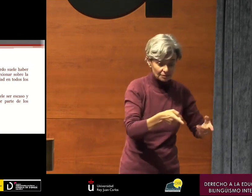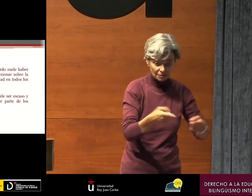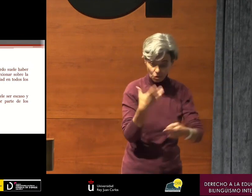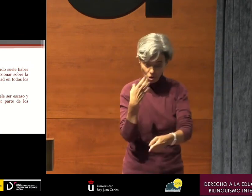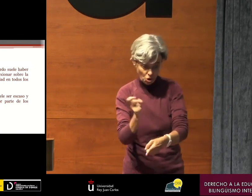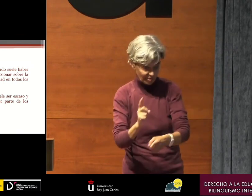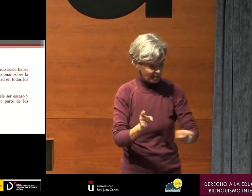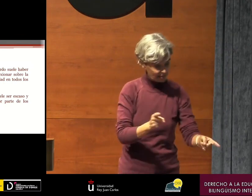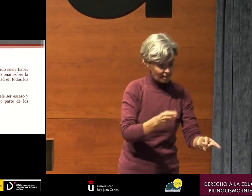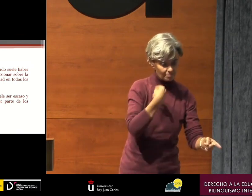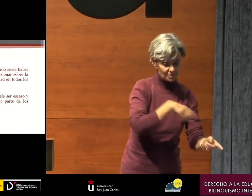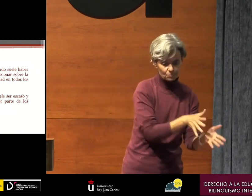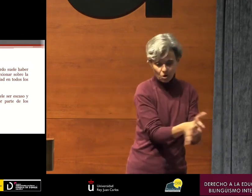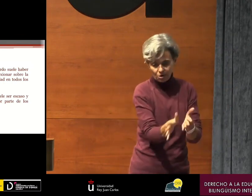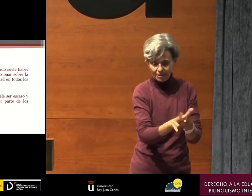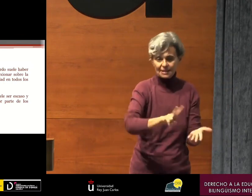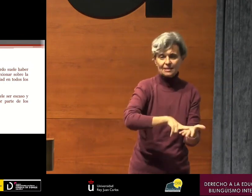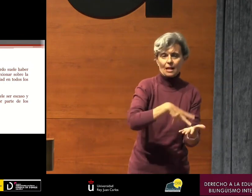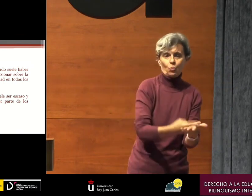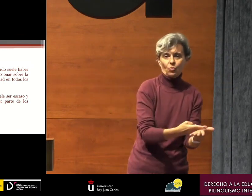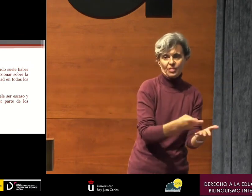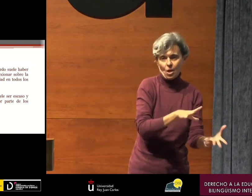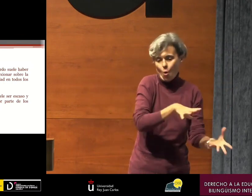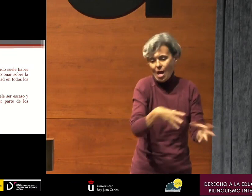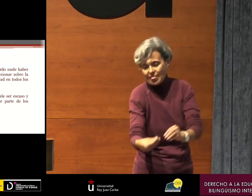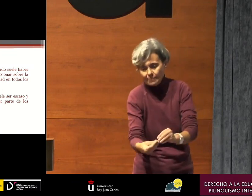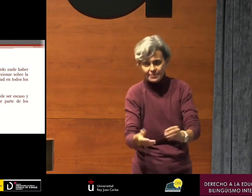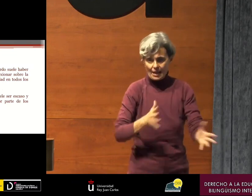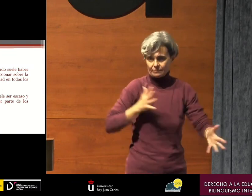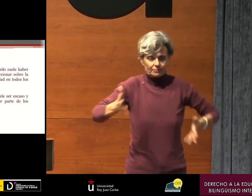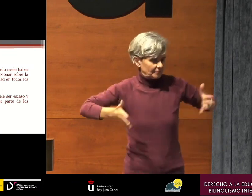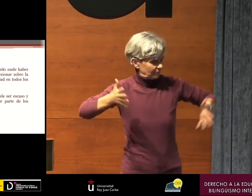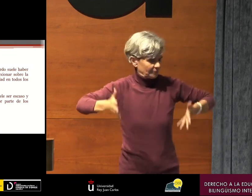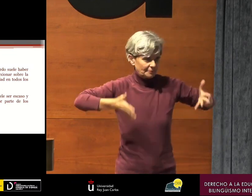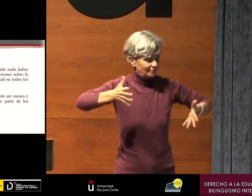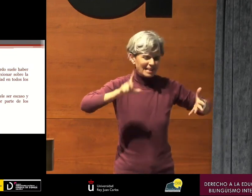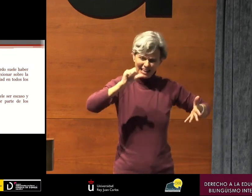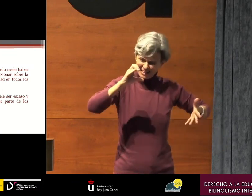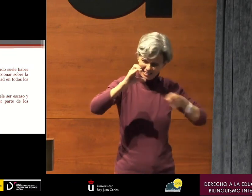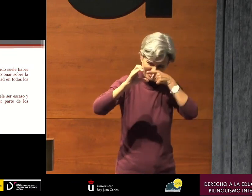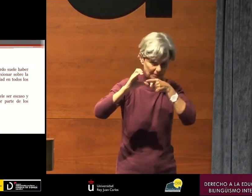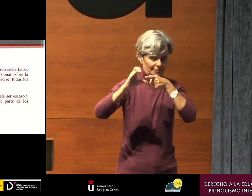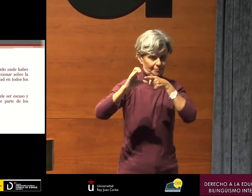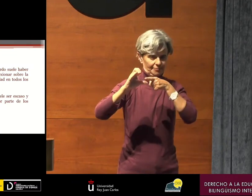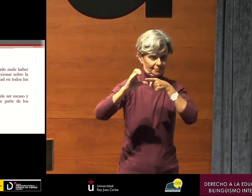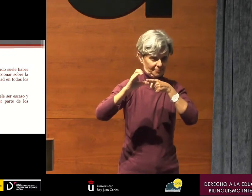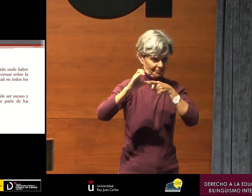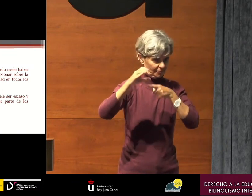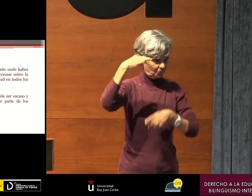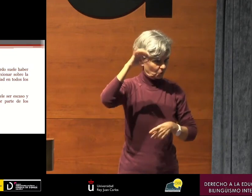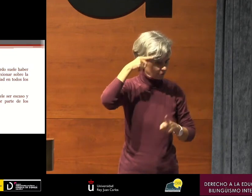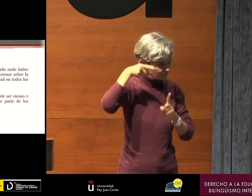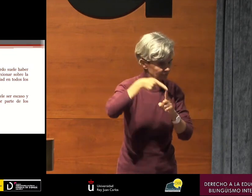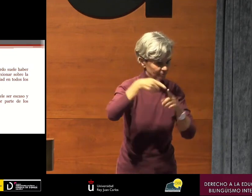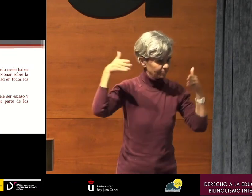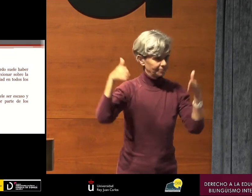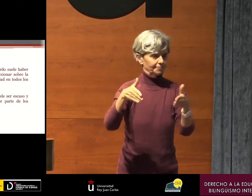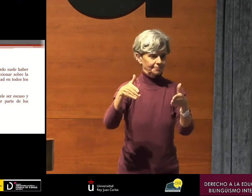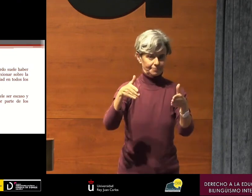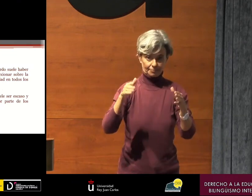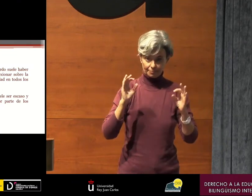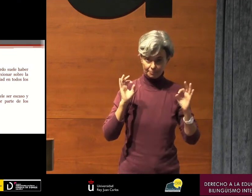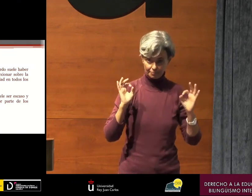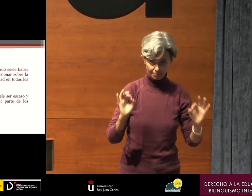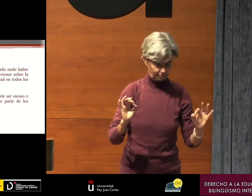de que no me entiendan? Habrá algunos alumnos que sí, otros no. Los que sí entiendan en mayor medida apoyarán y ayudarán a